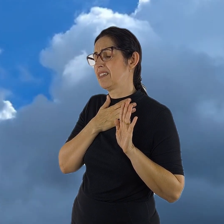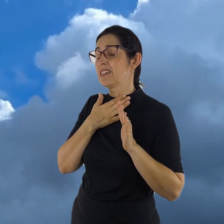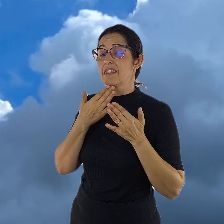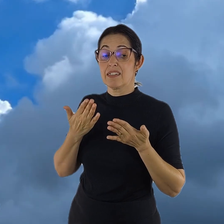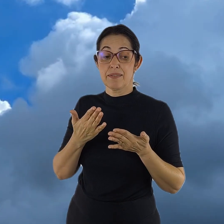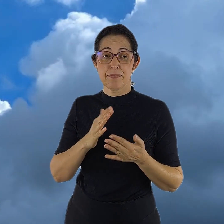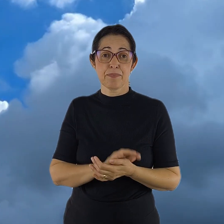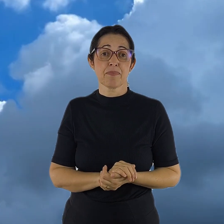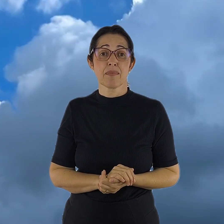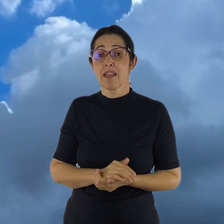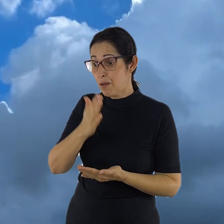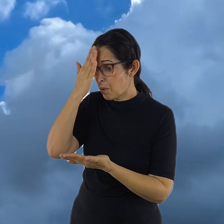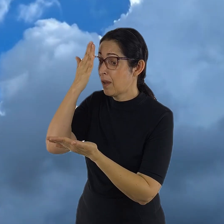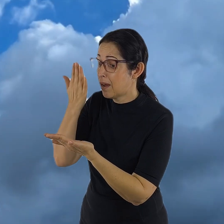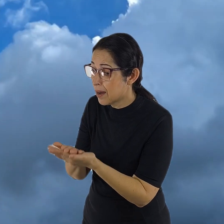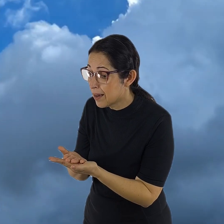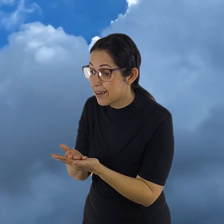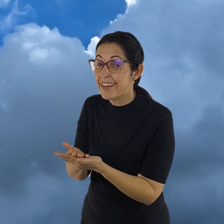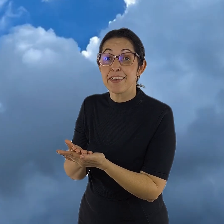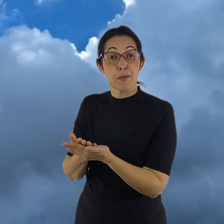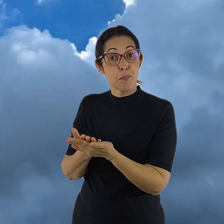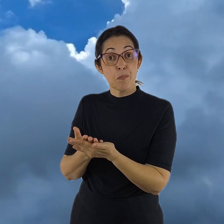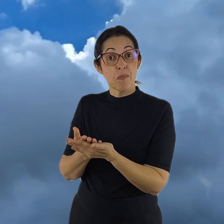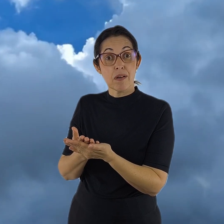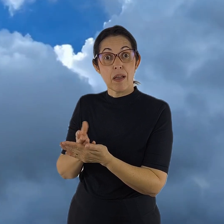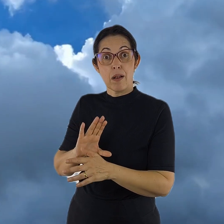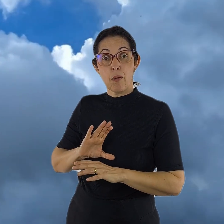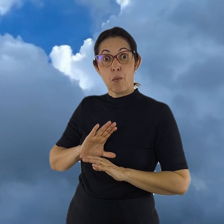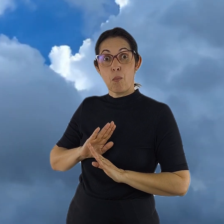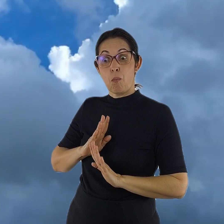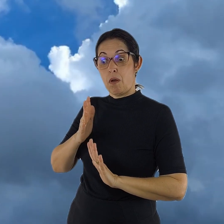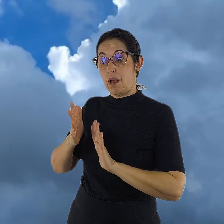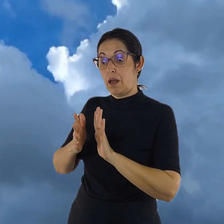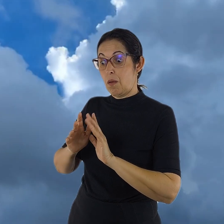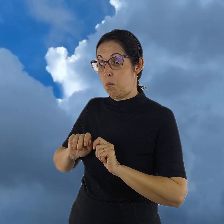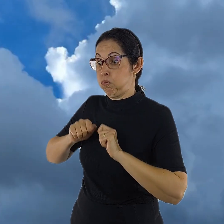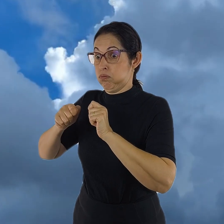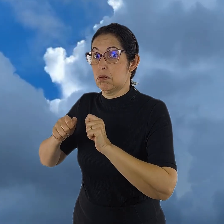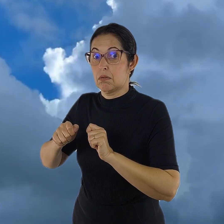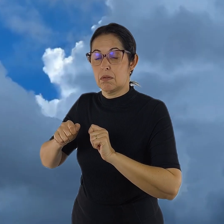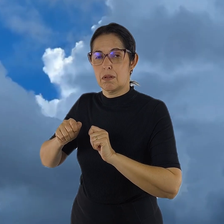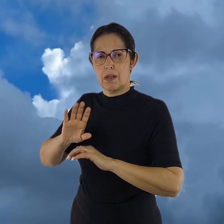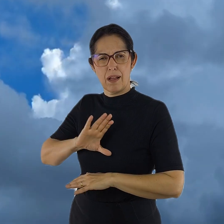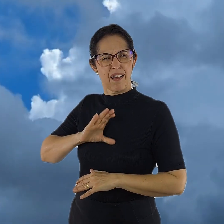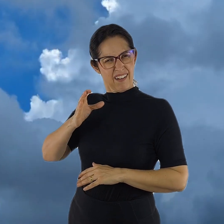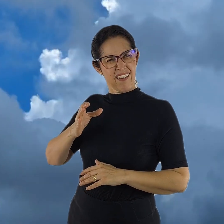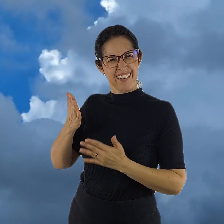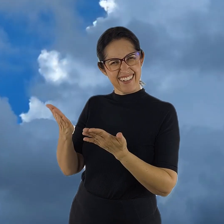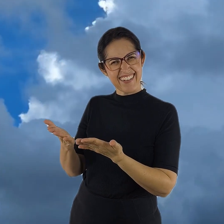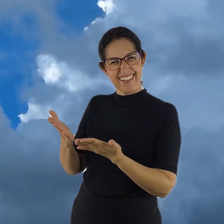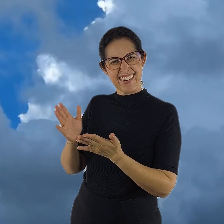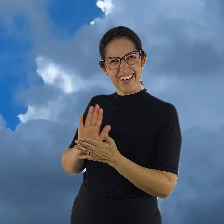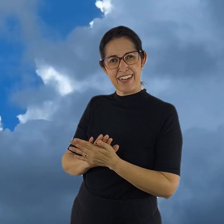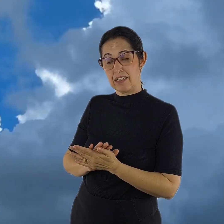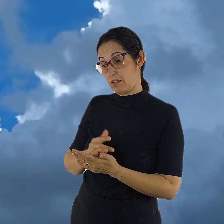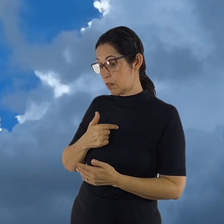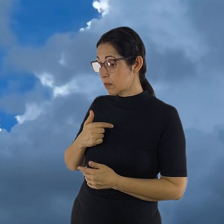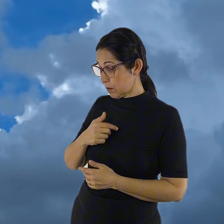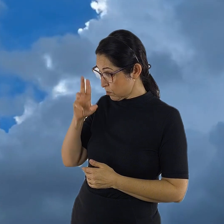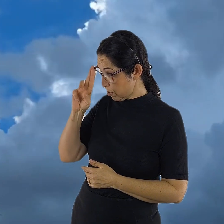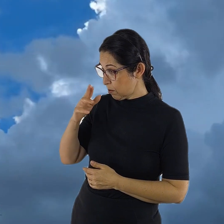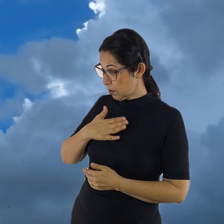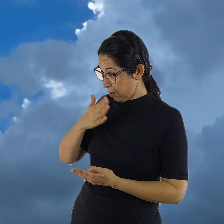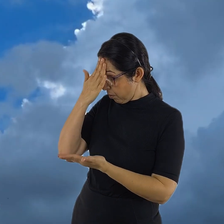Aí depois que ele fala assim, eu creio, Senhor, ele teve um rompante de sinceridade. Ele teve um rompante de